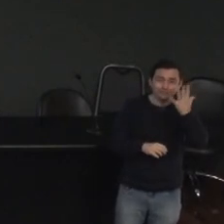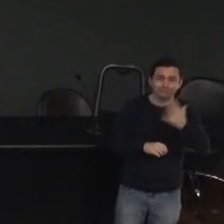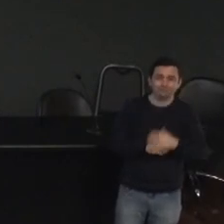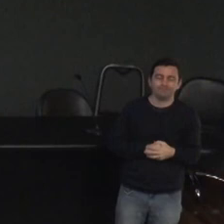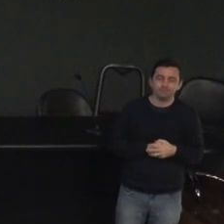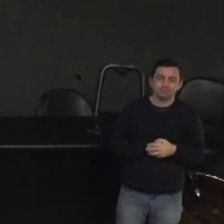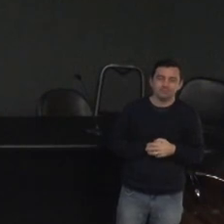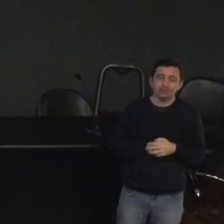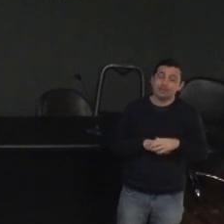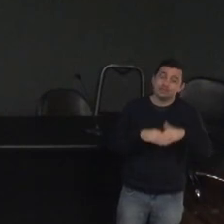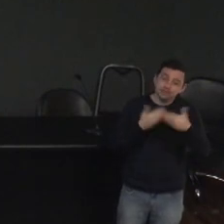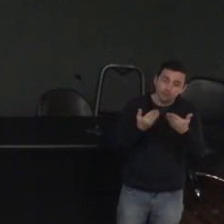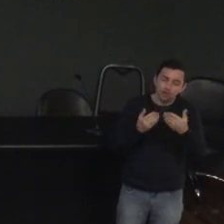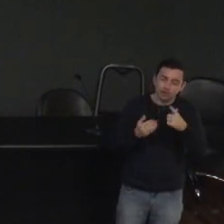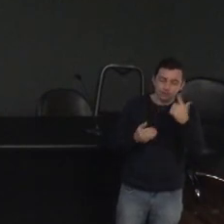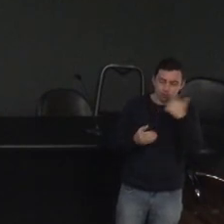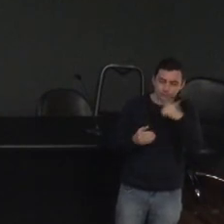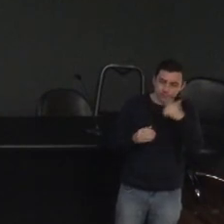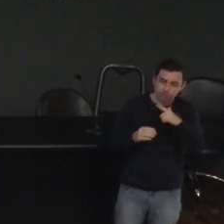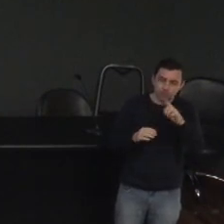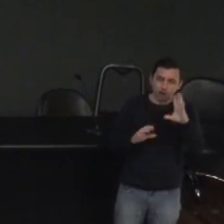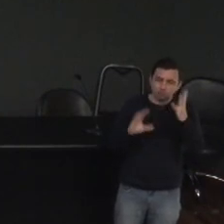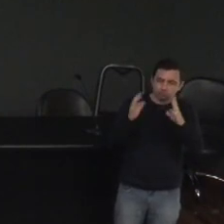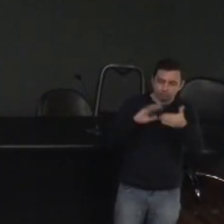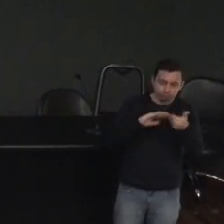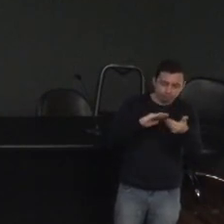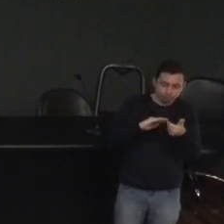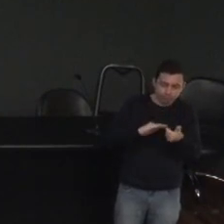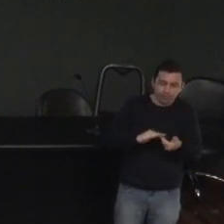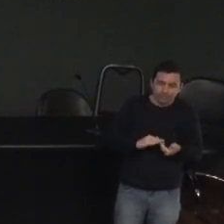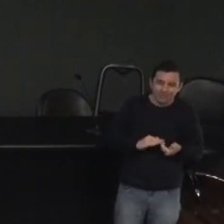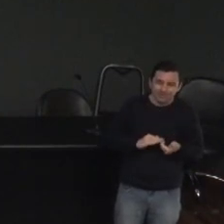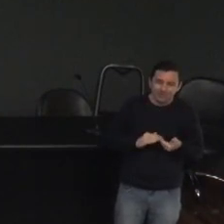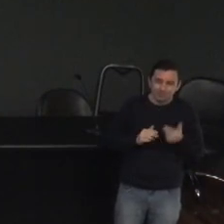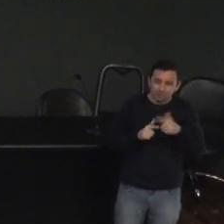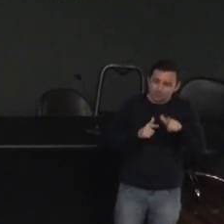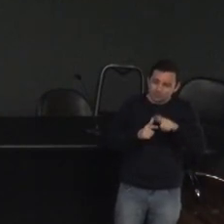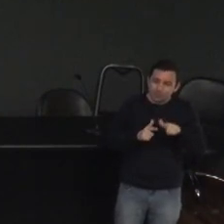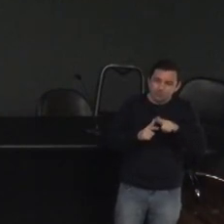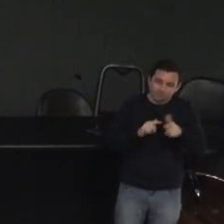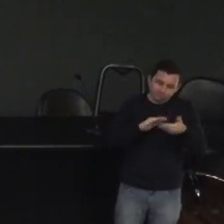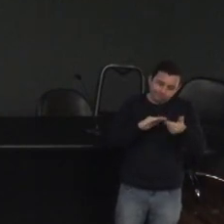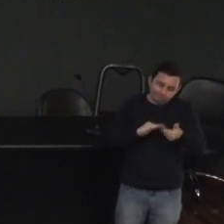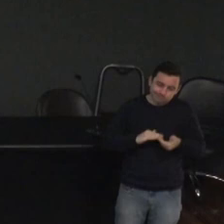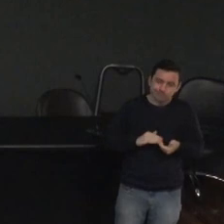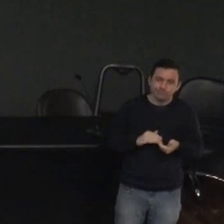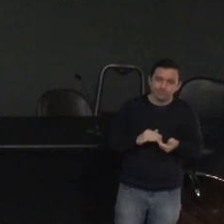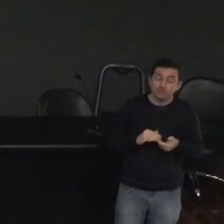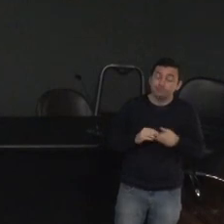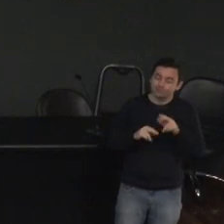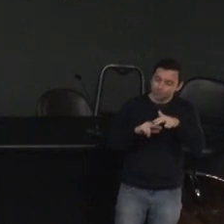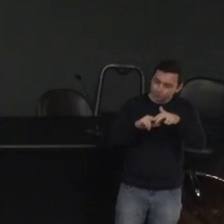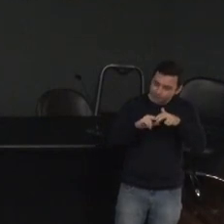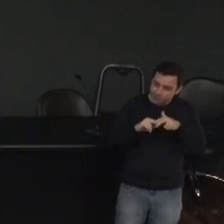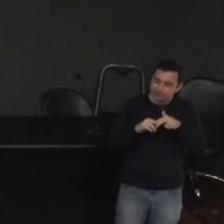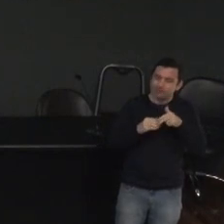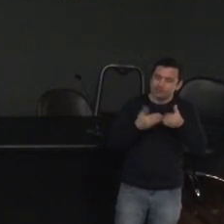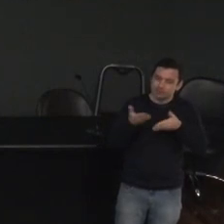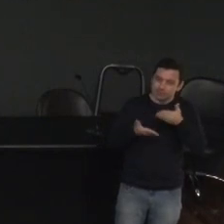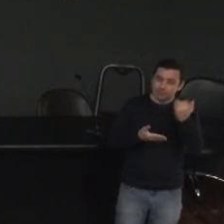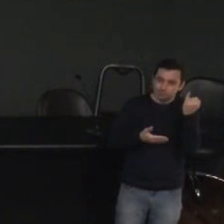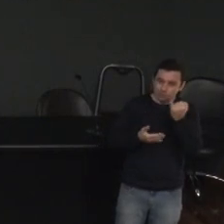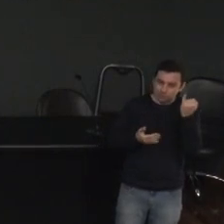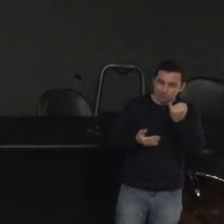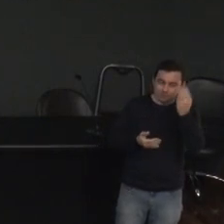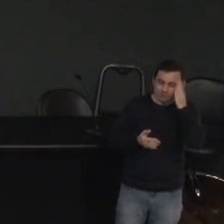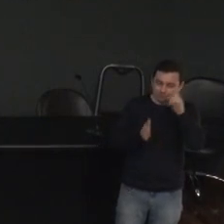consigo tirar os eventos da Matriz entenderam porque da importância de você ter esse tratamento realizado pelo datamep antes